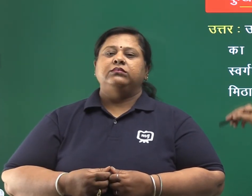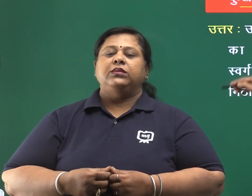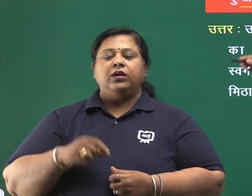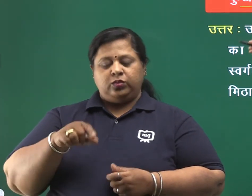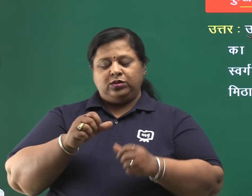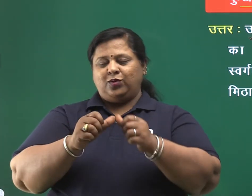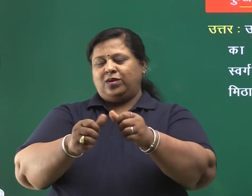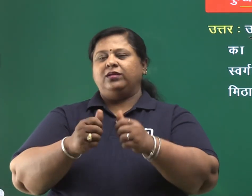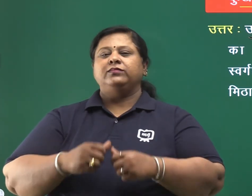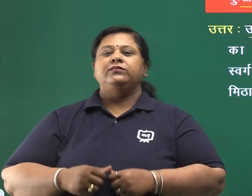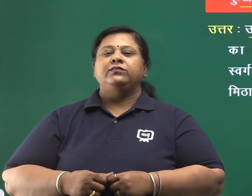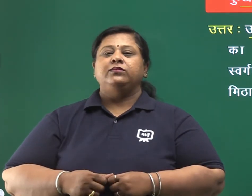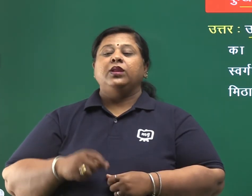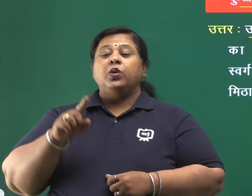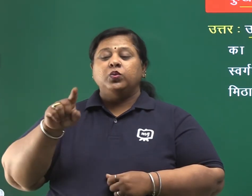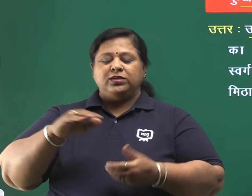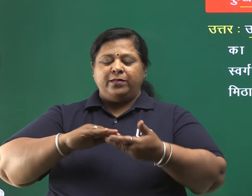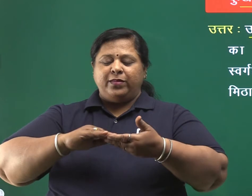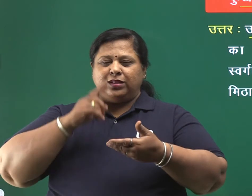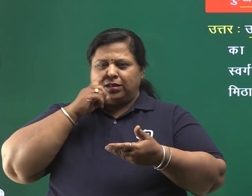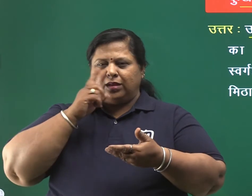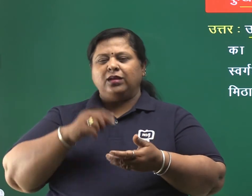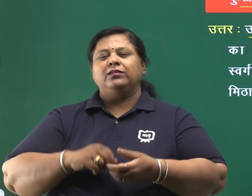उत्तर होगा उसकी पत्नी